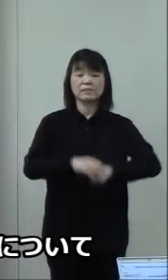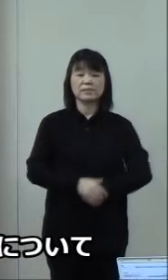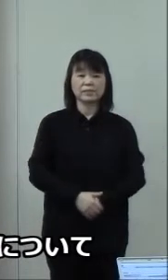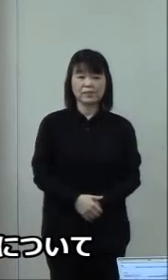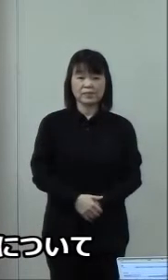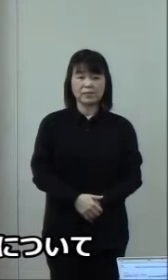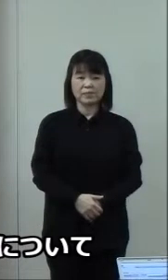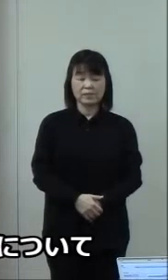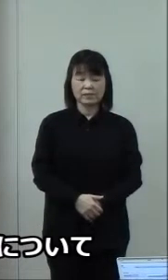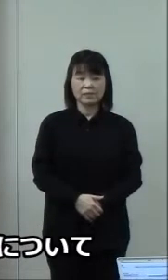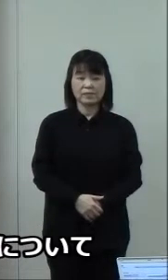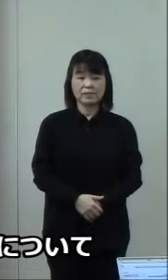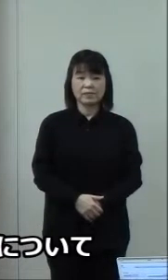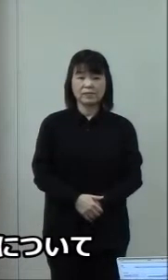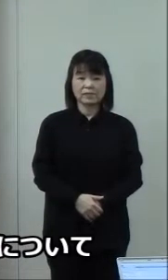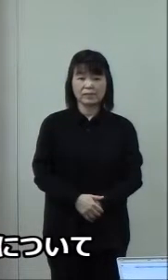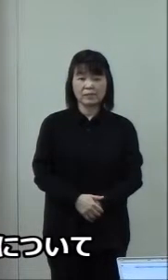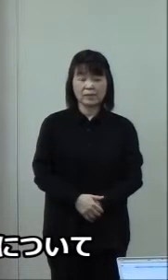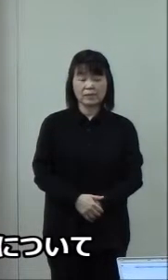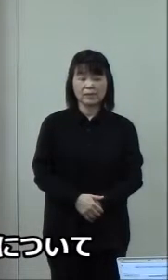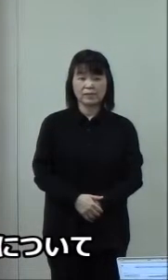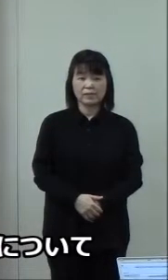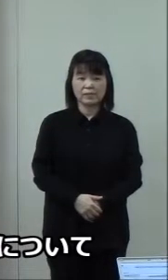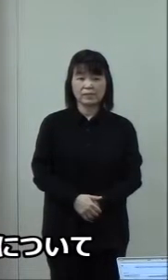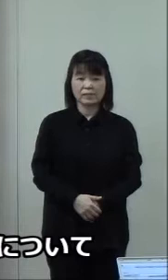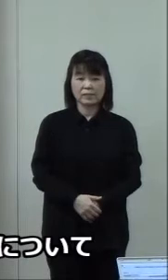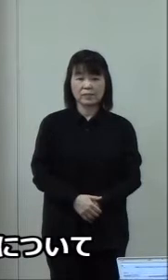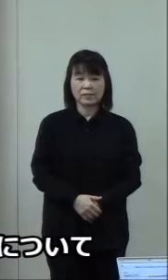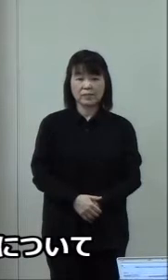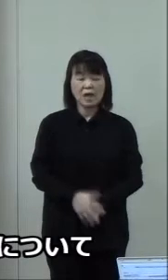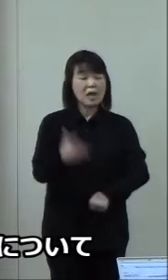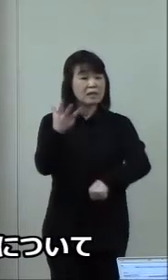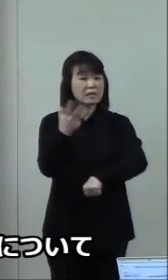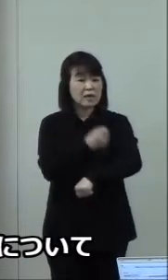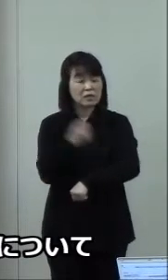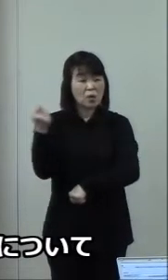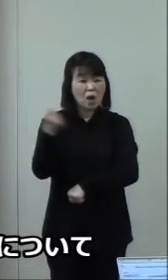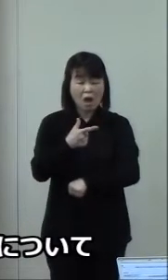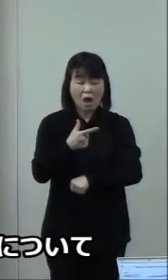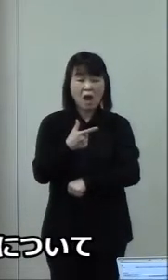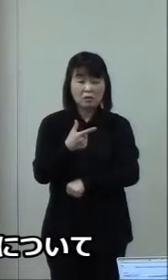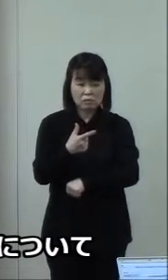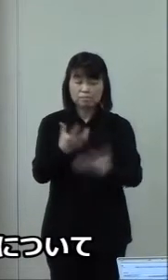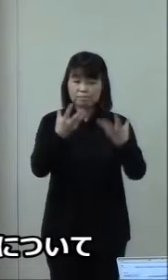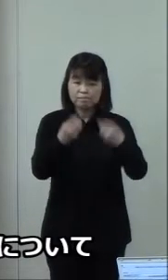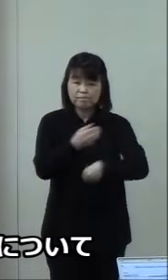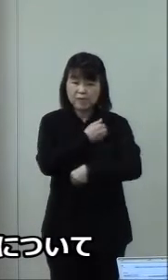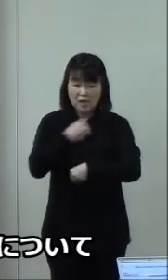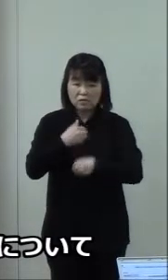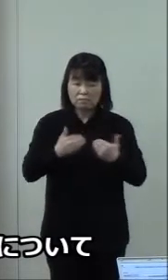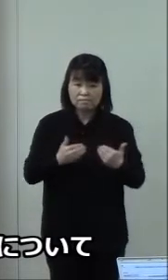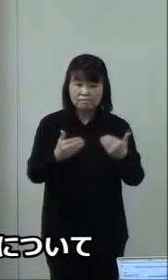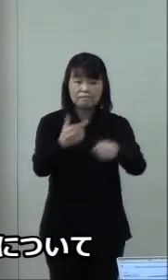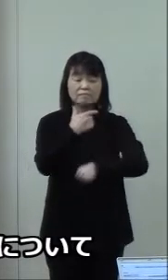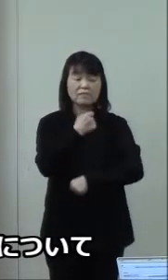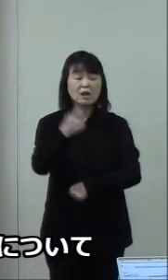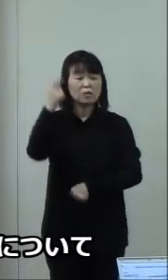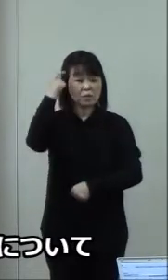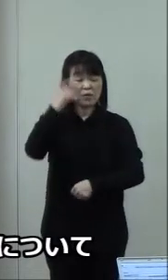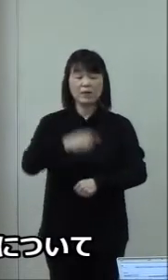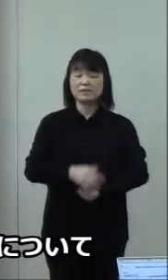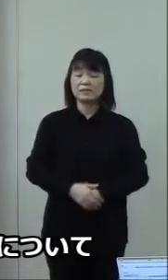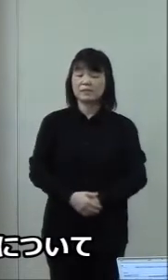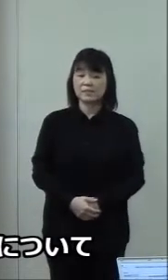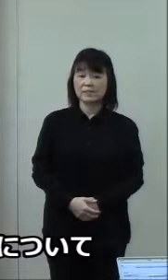発信をしていきながらですね、早め早めの、ワクチン接種に努めてまいりたいというふうに思っております。